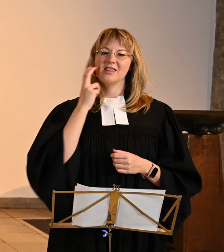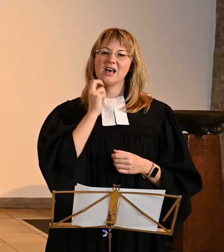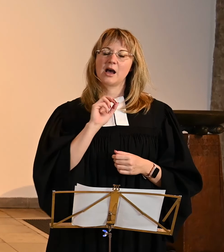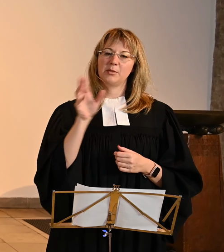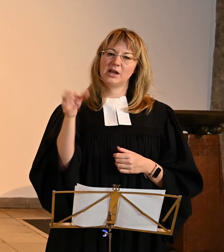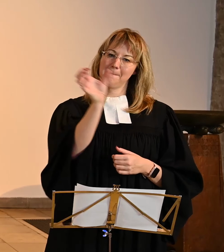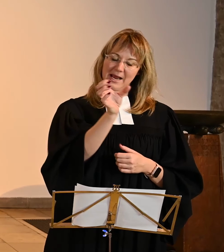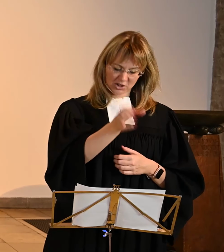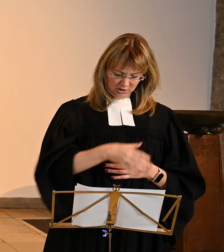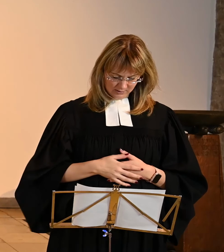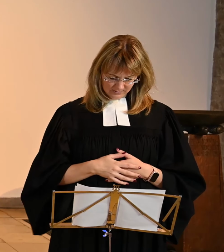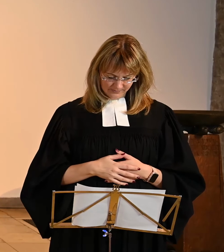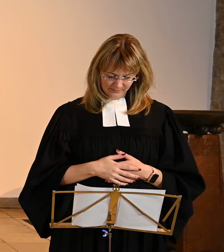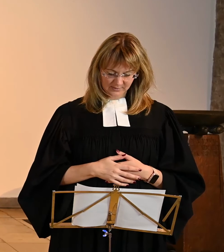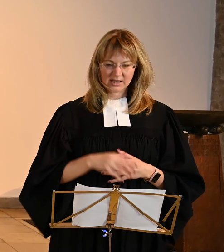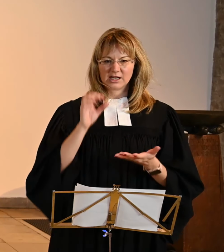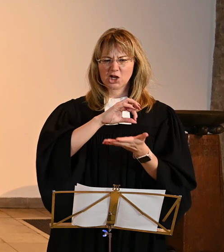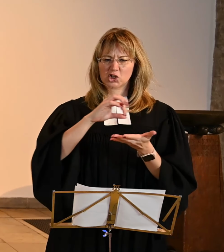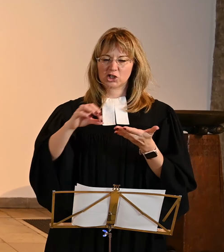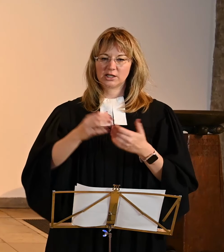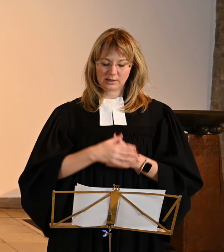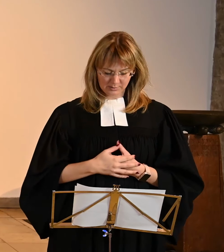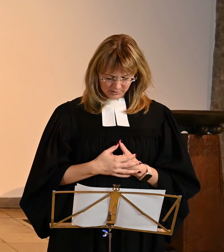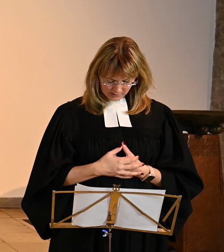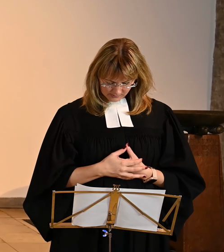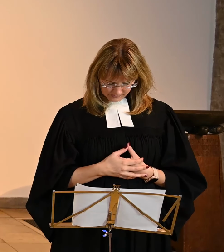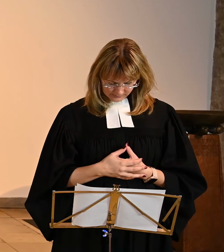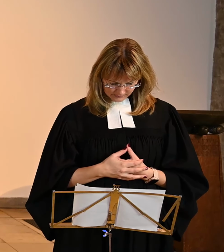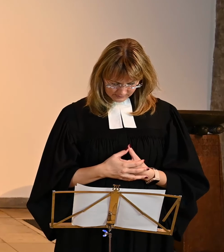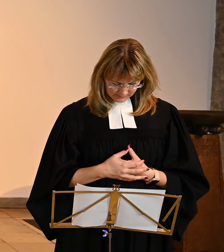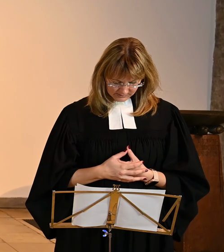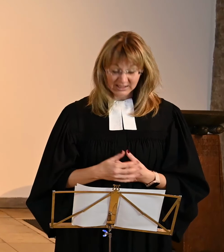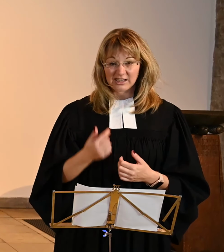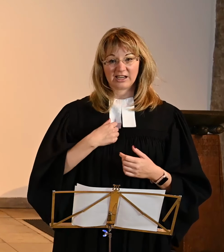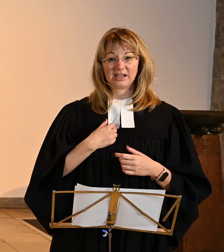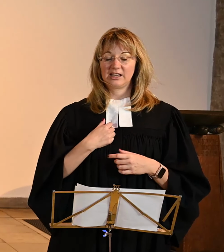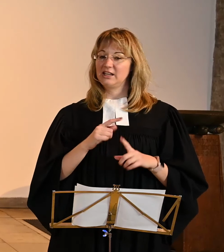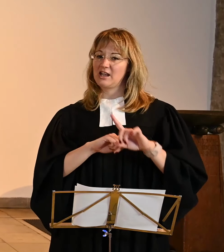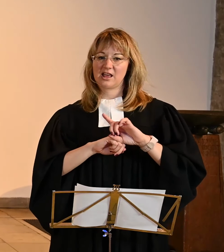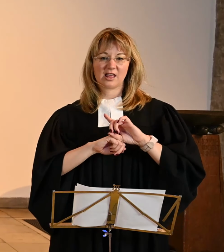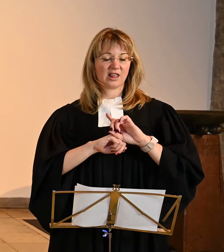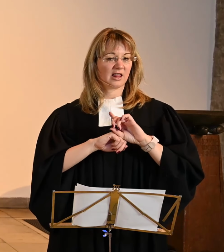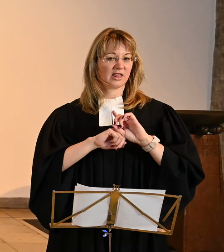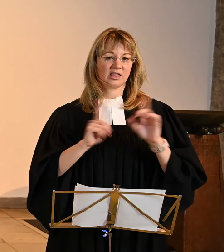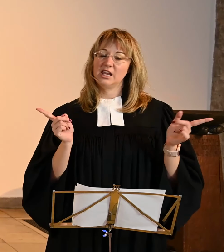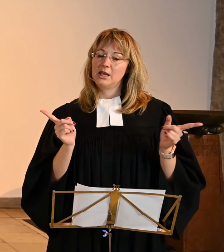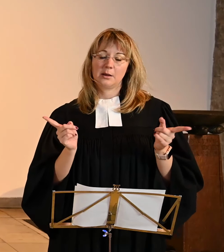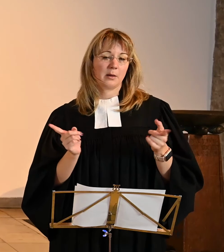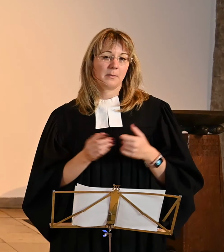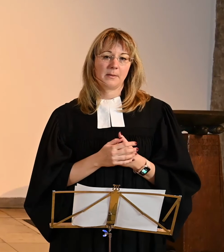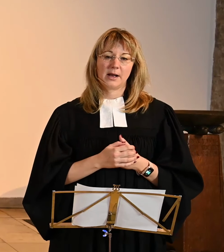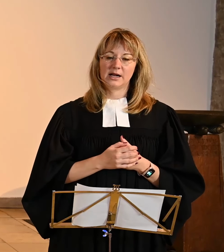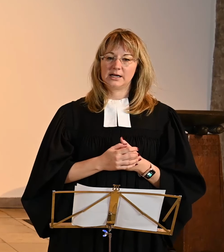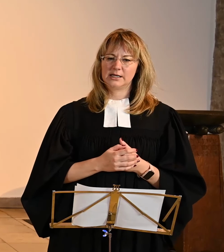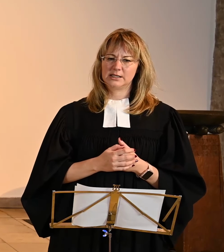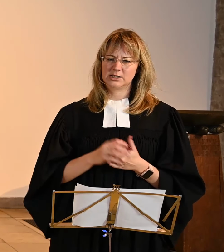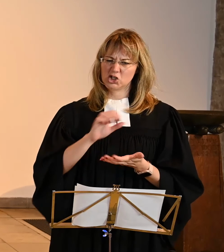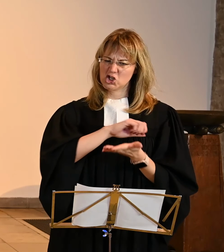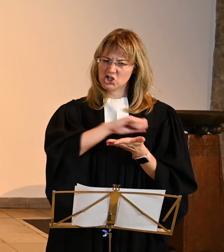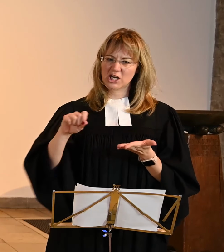Da heißt es: Nie werde ich, so spricht der Engel der Gemeinde in